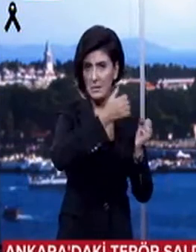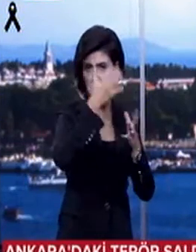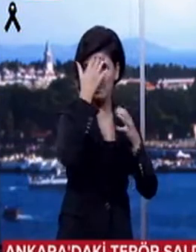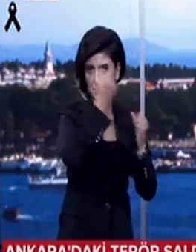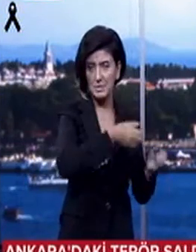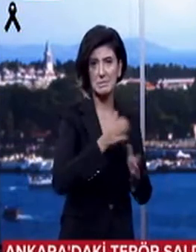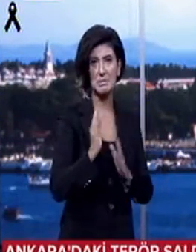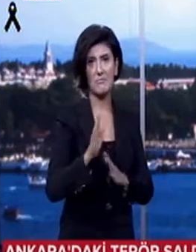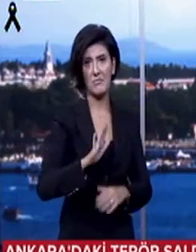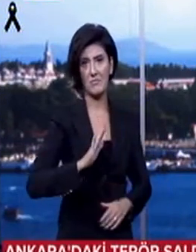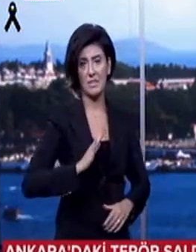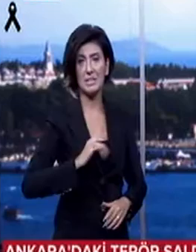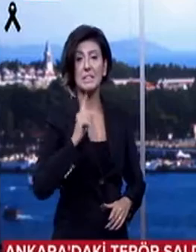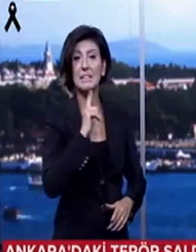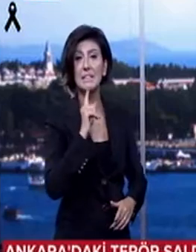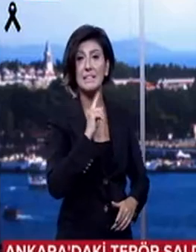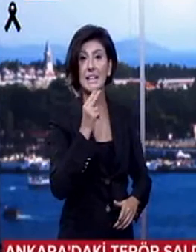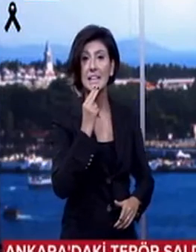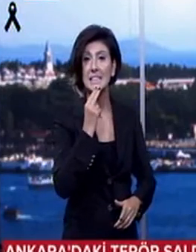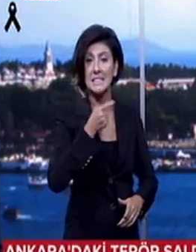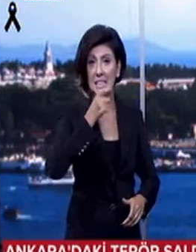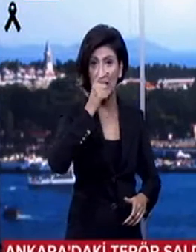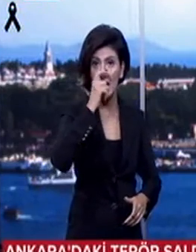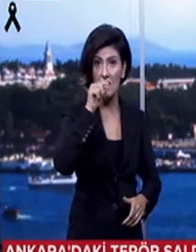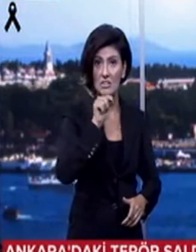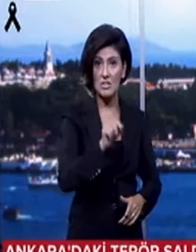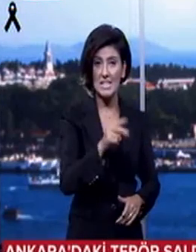iletmeye devam ediyor. İngiltere Kraliçesi 2. Elizabeth